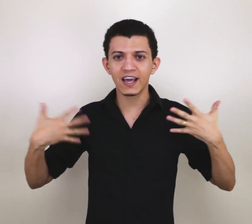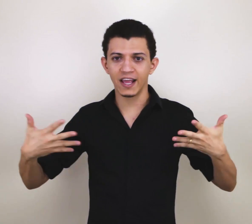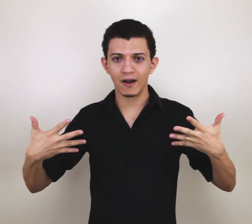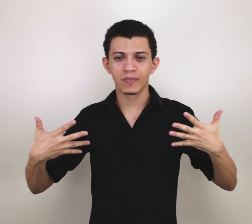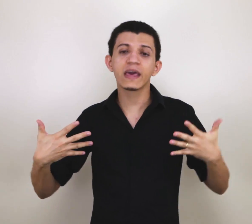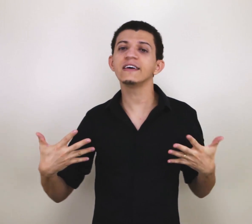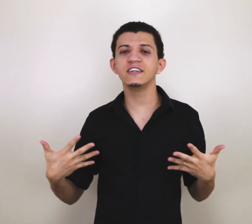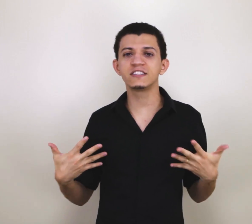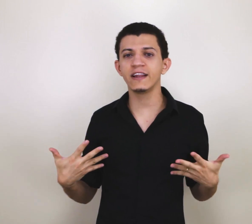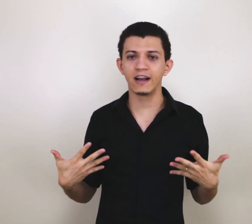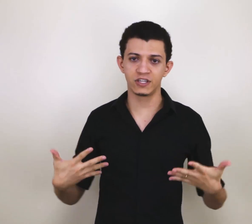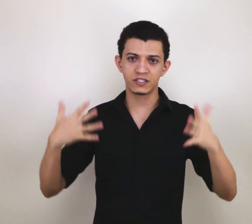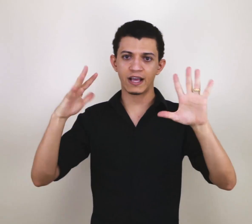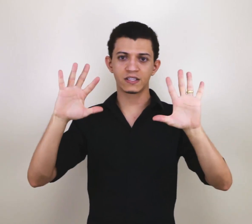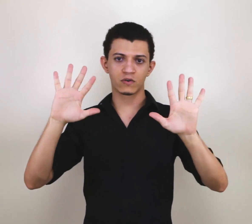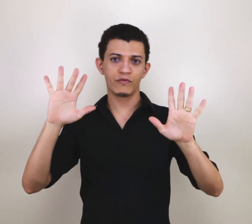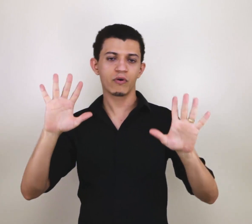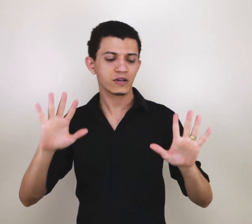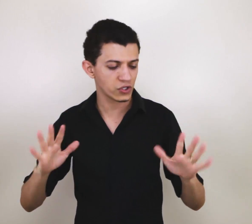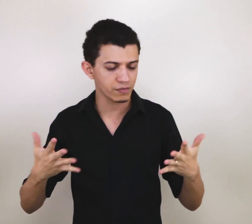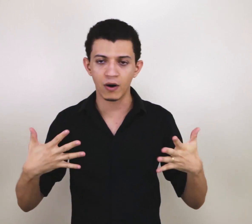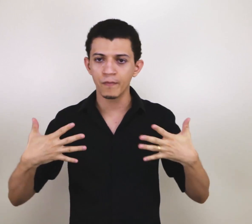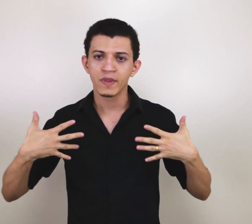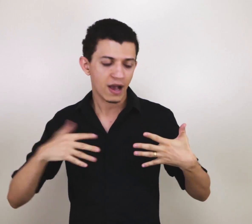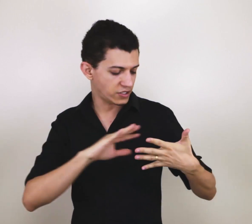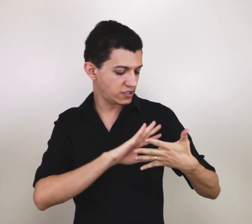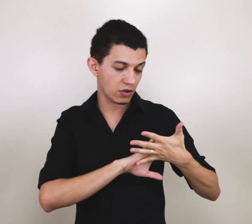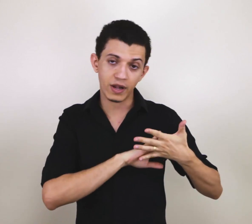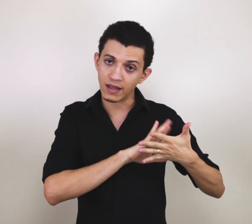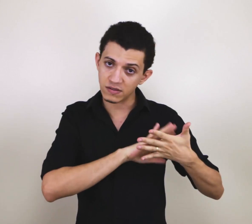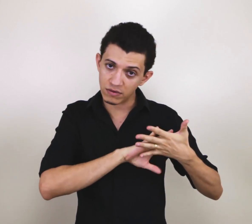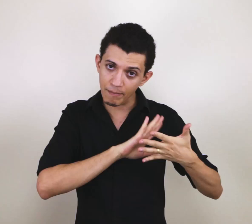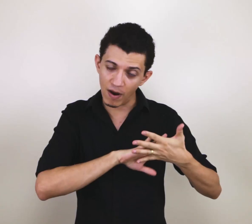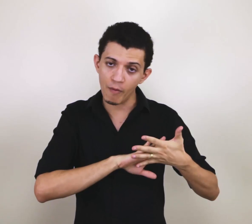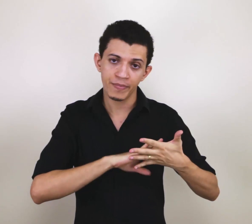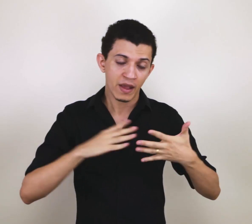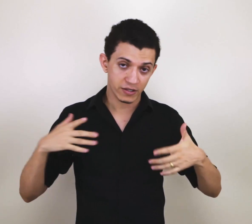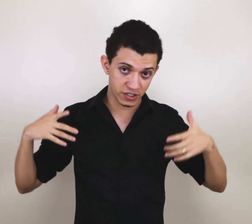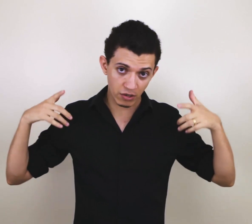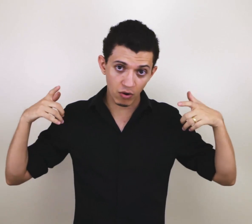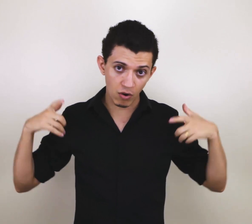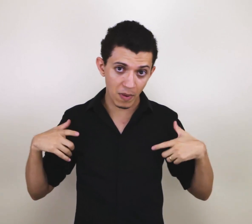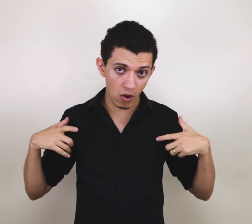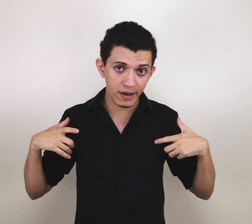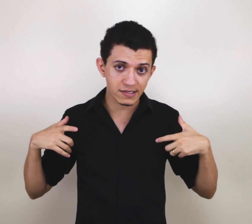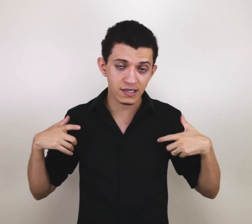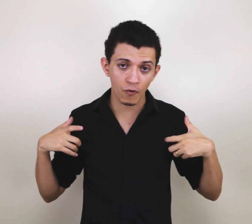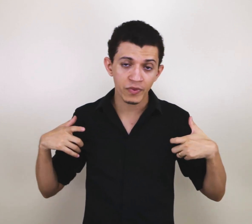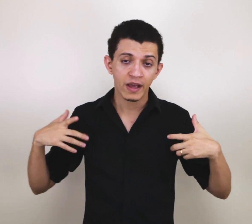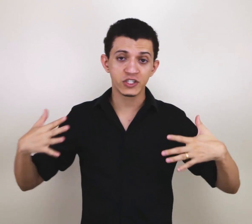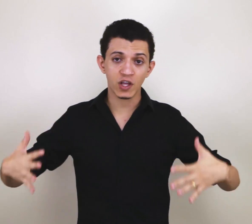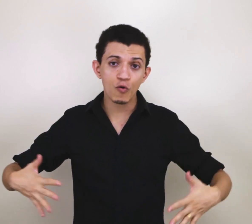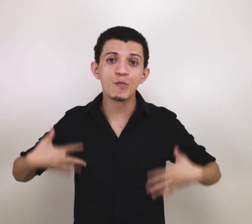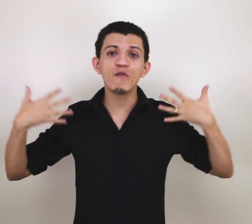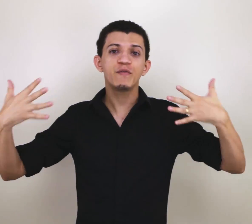alegria, o que a gente tem nele? A gente tem essas configurações de mão, a gente tem a orientação da palma, a gente tem uma locação, a gente tem um